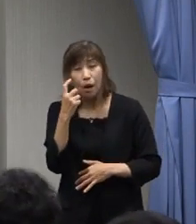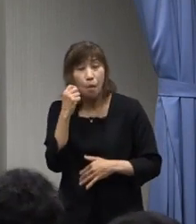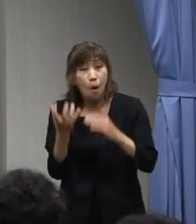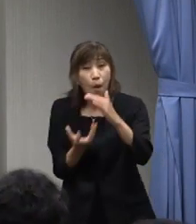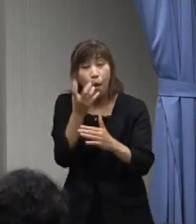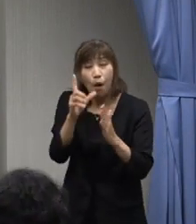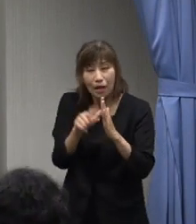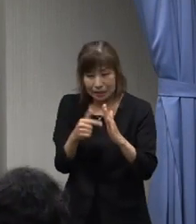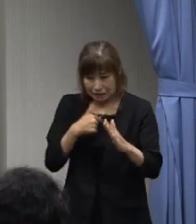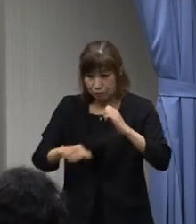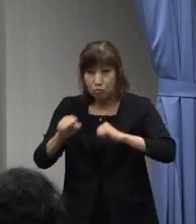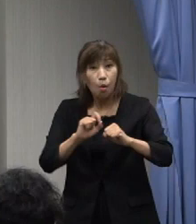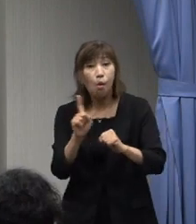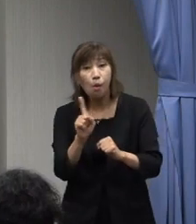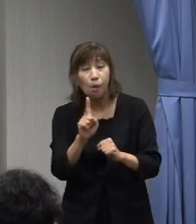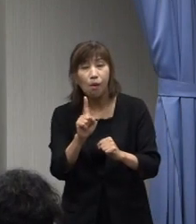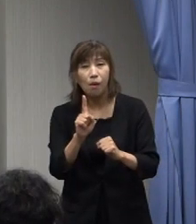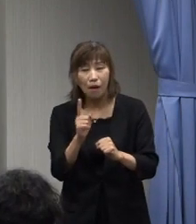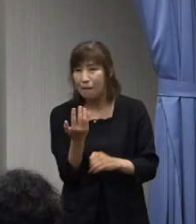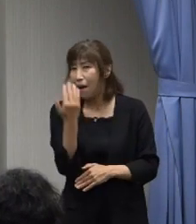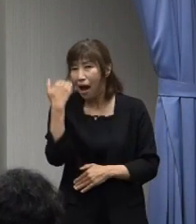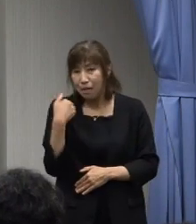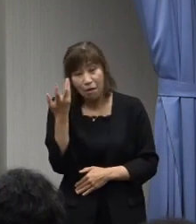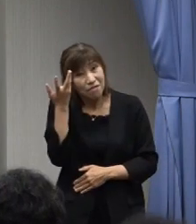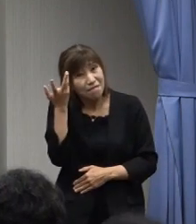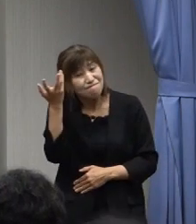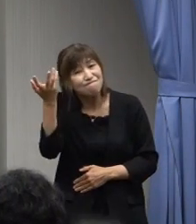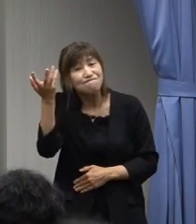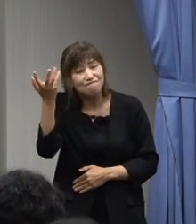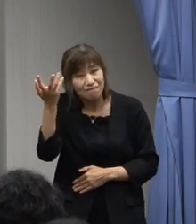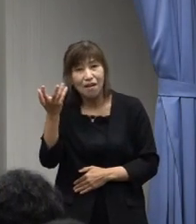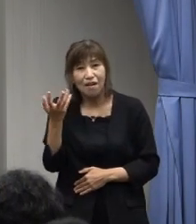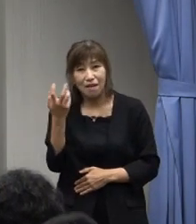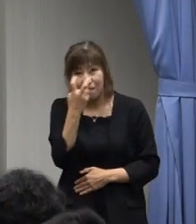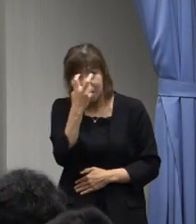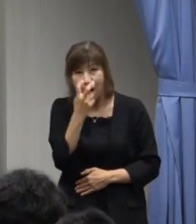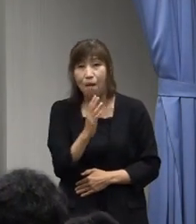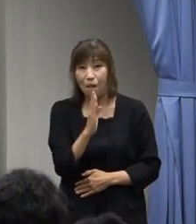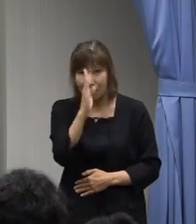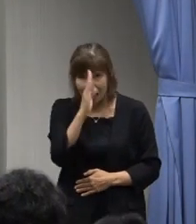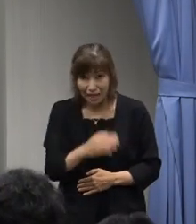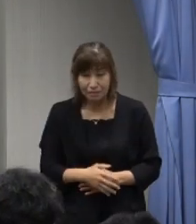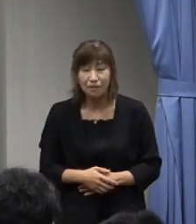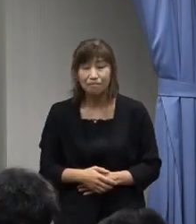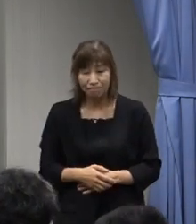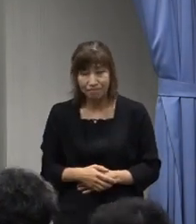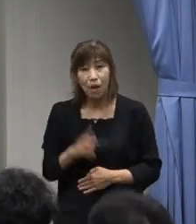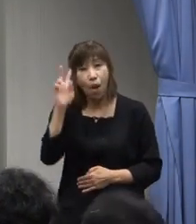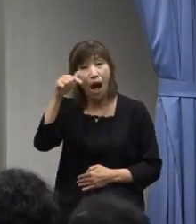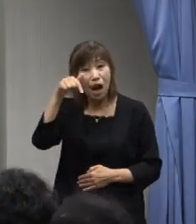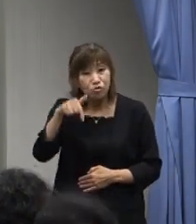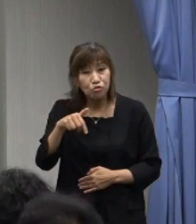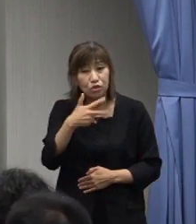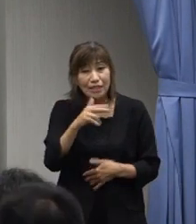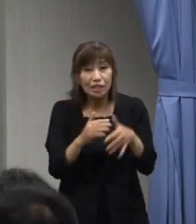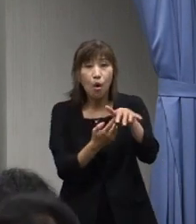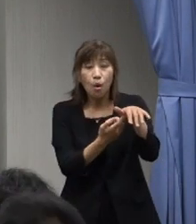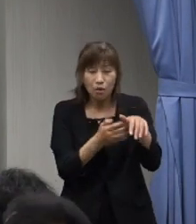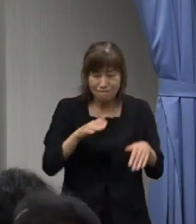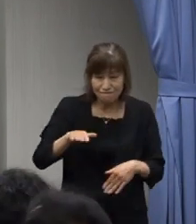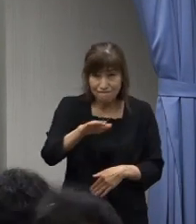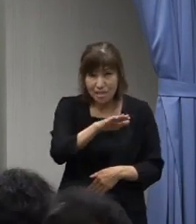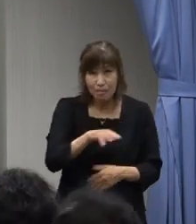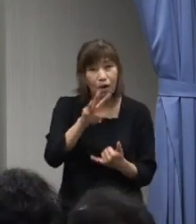レーションをお願いしたいと思います。もちろんこれまで大阪府市町村も災害に強い町づくりということ